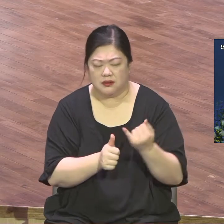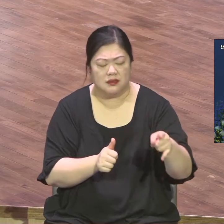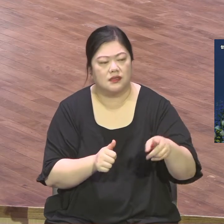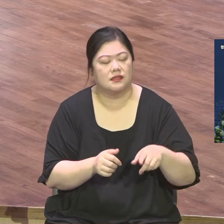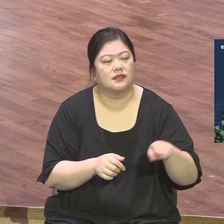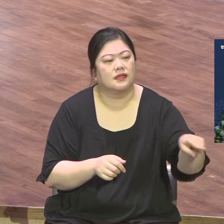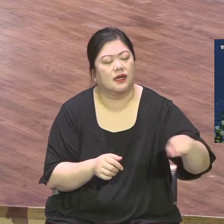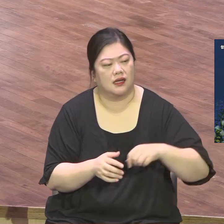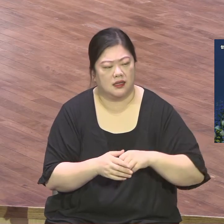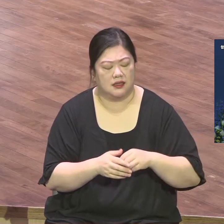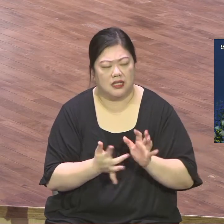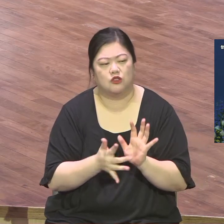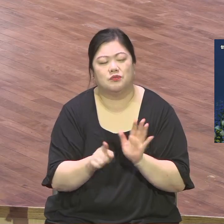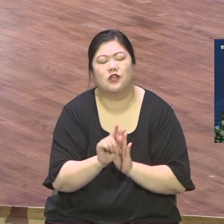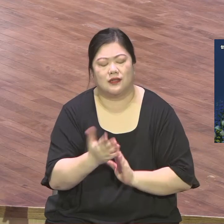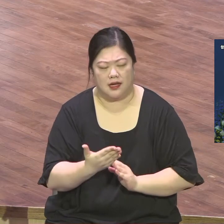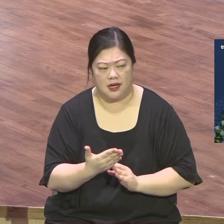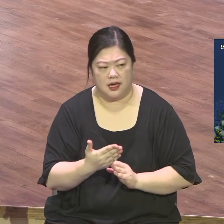보이네 그랬다니까.